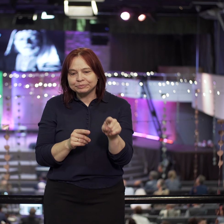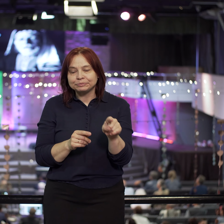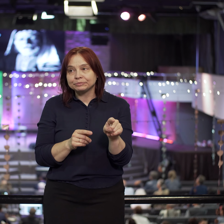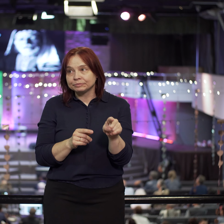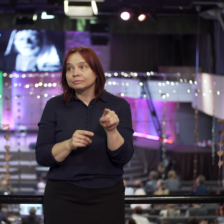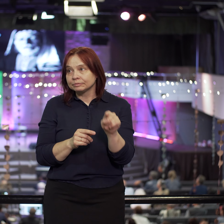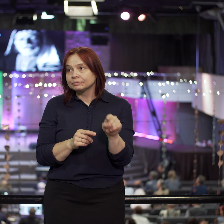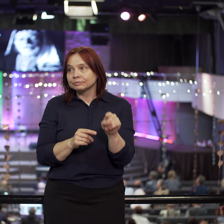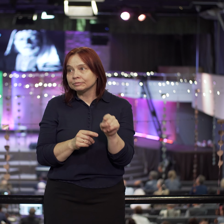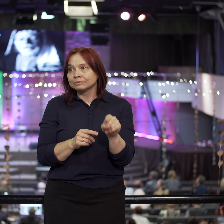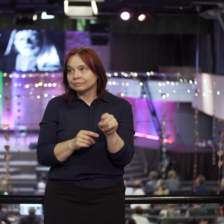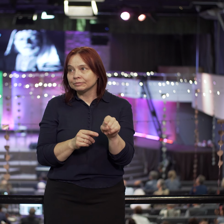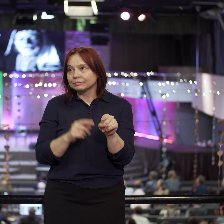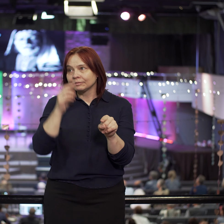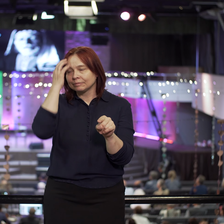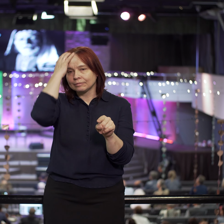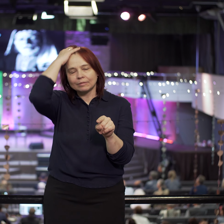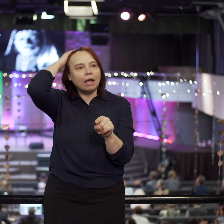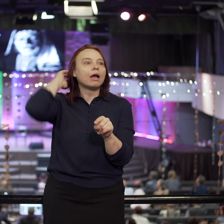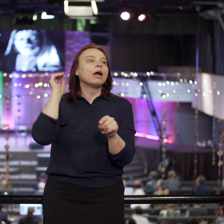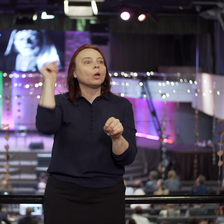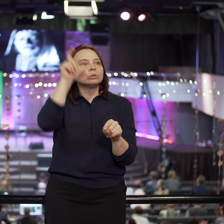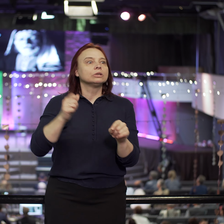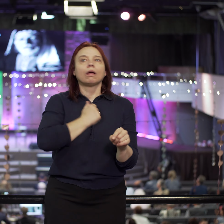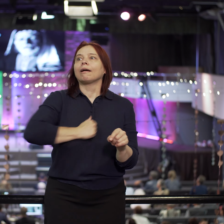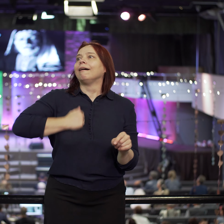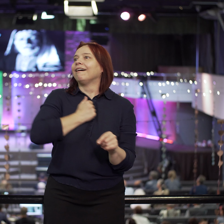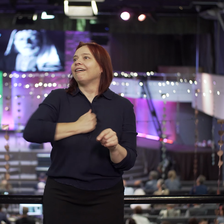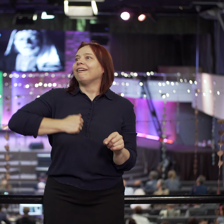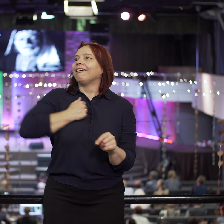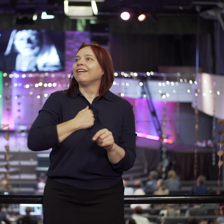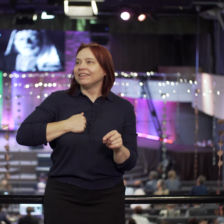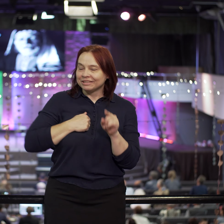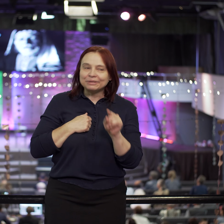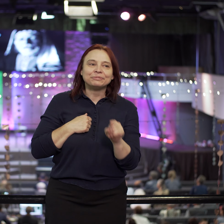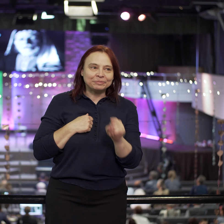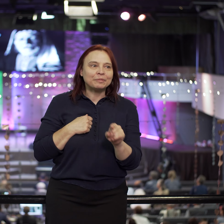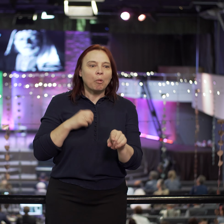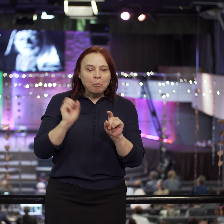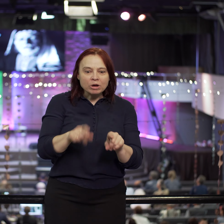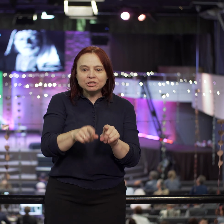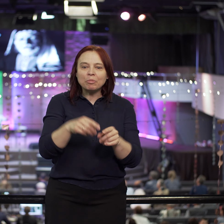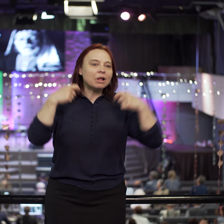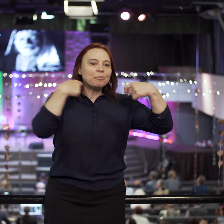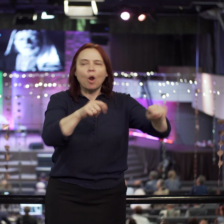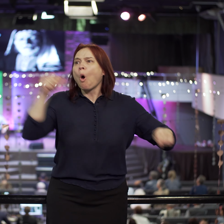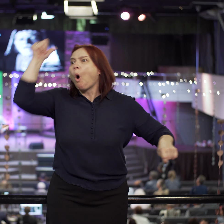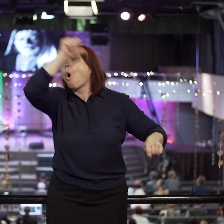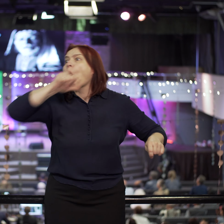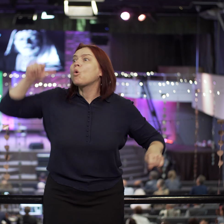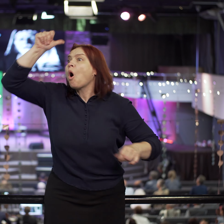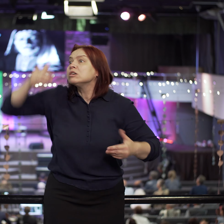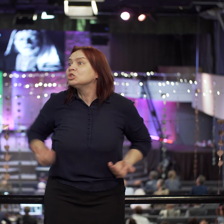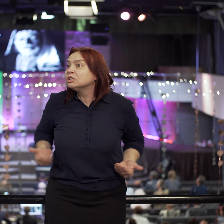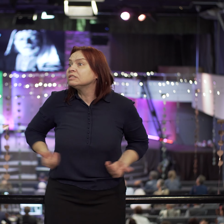и то, у учеников возымело такое негодование, что это можно было бы год жить на эти деньги. Год,